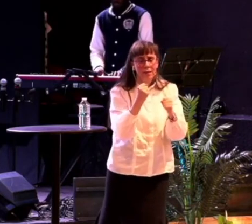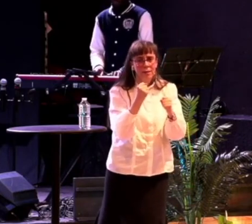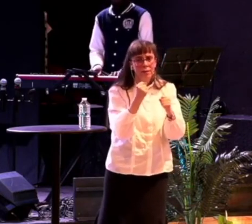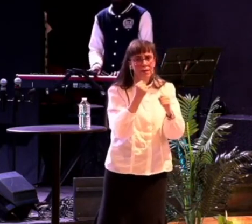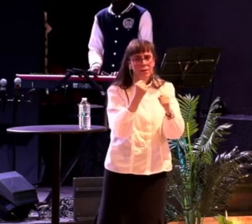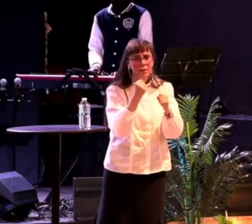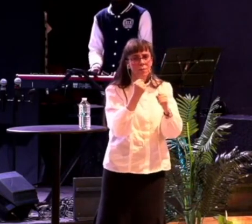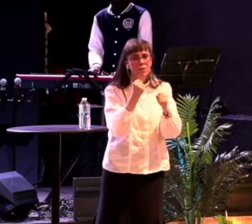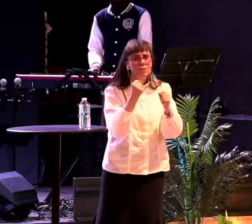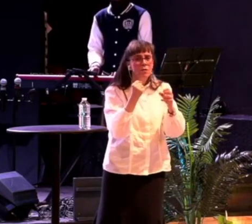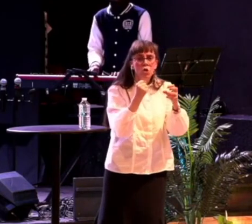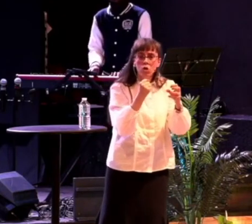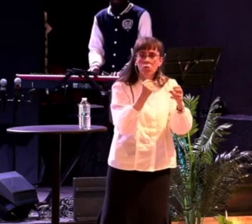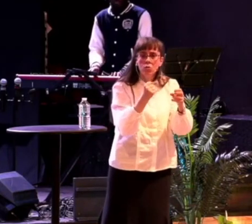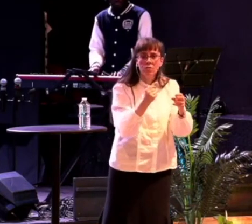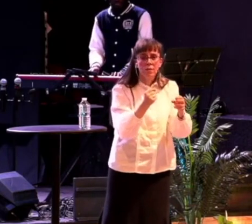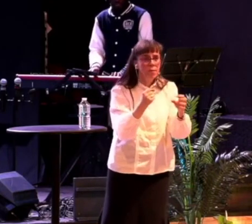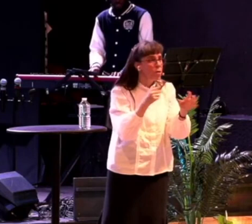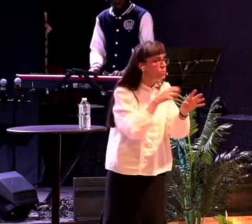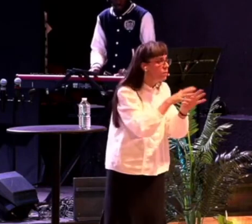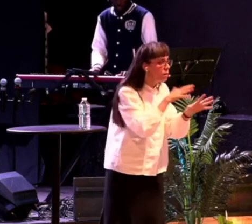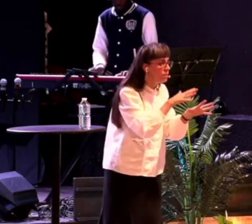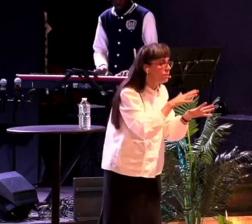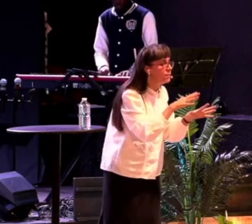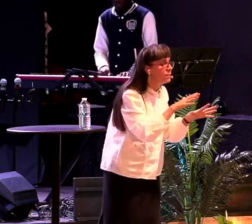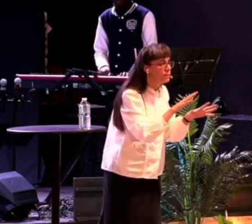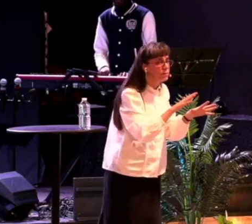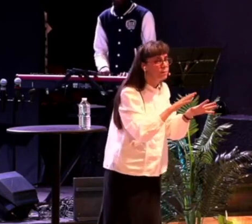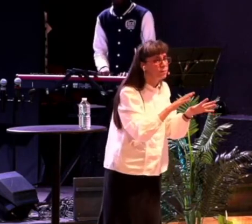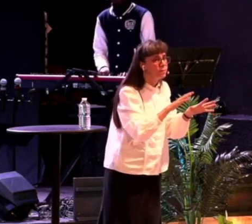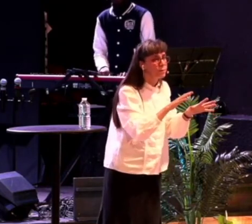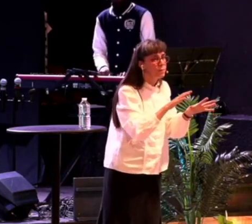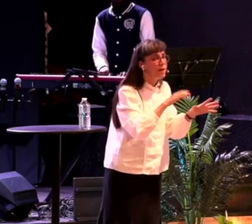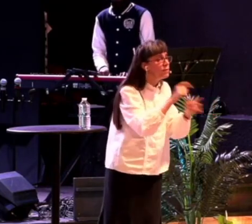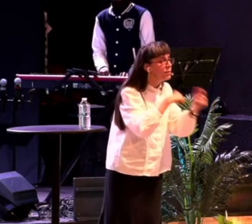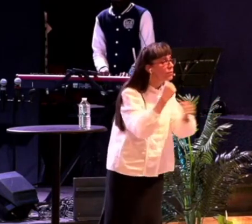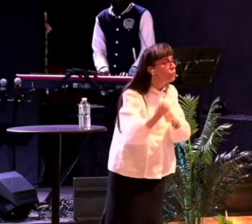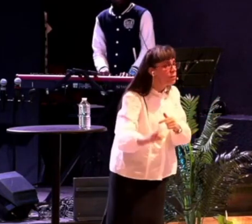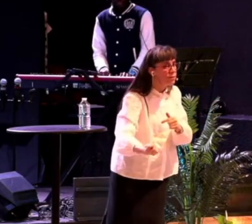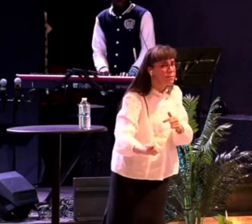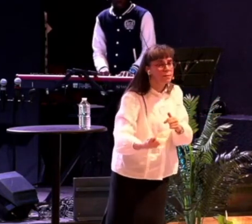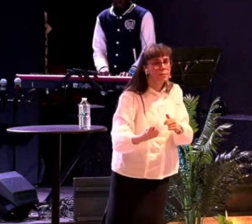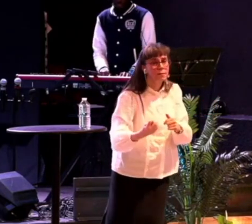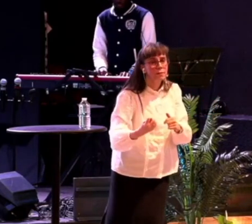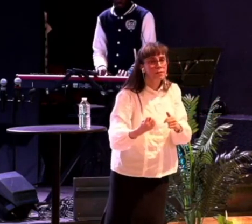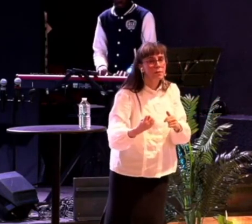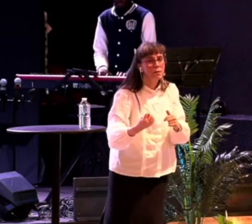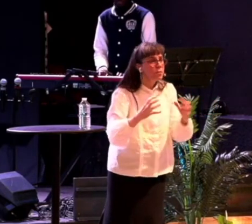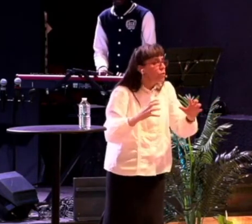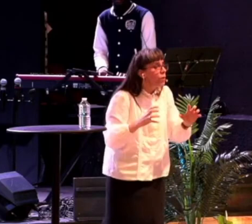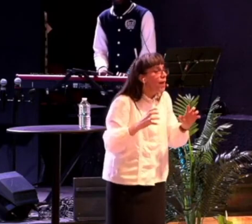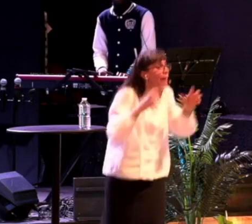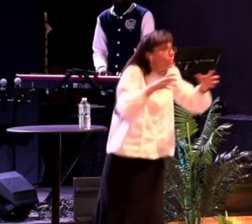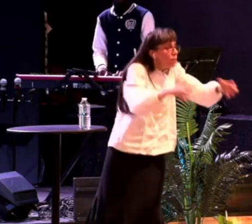qu'il va utiliser ces circonstances, comme il a fait pour Christ, pour que tu entres dans ta